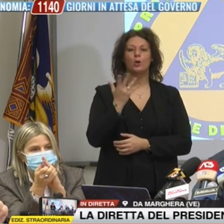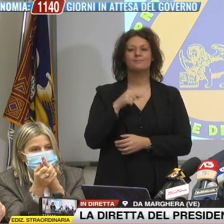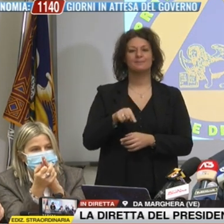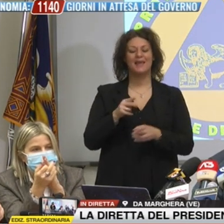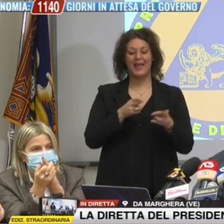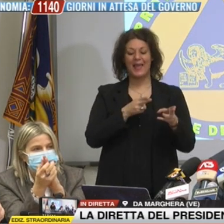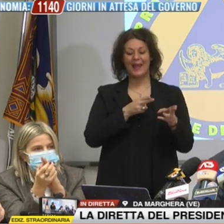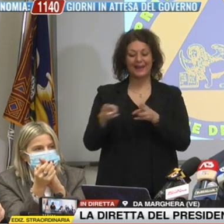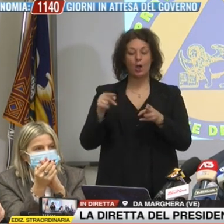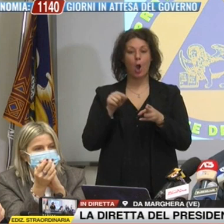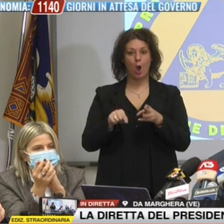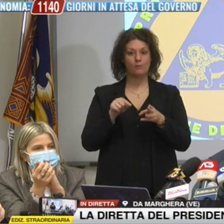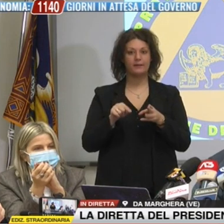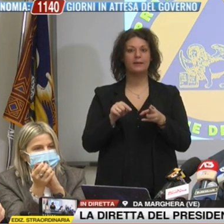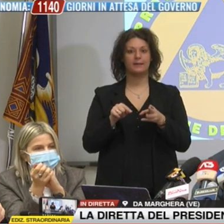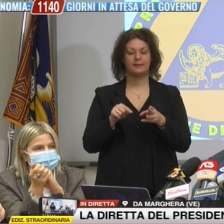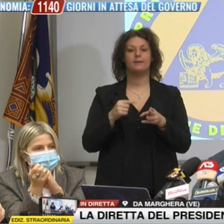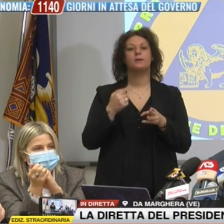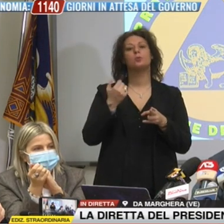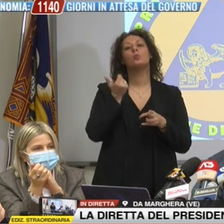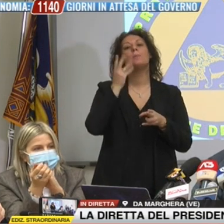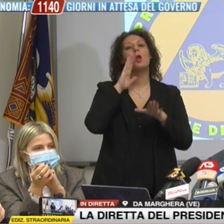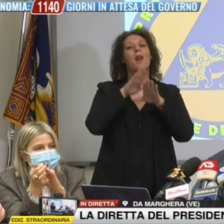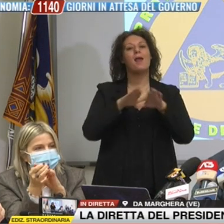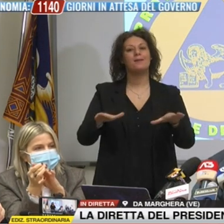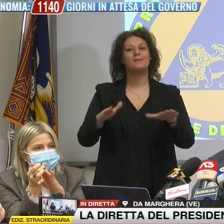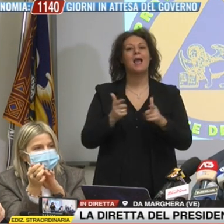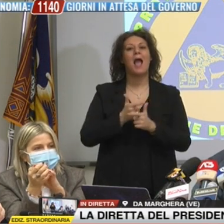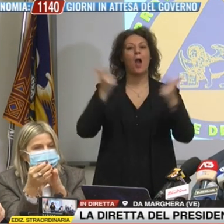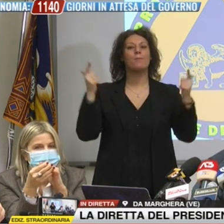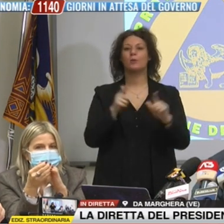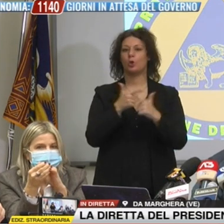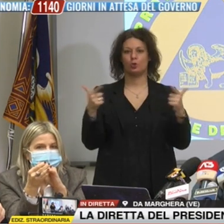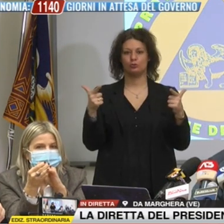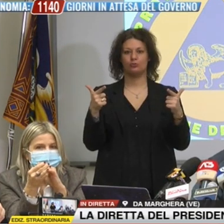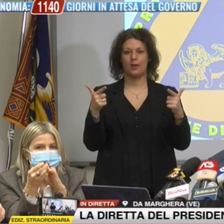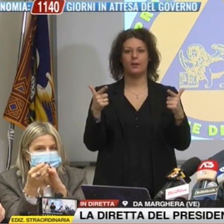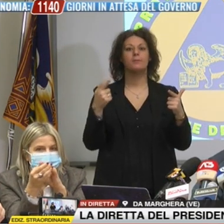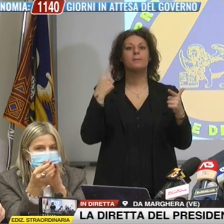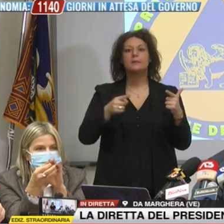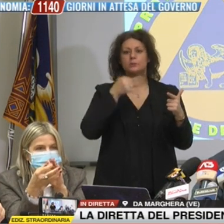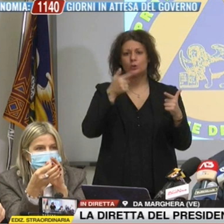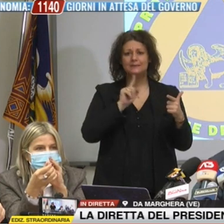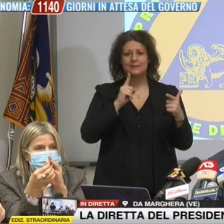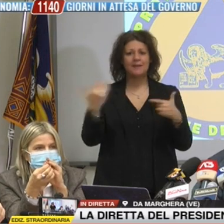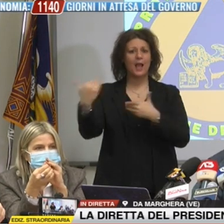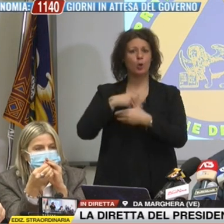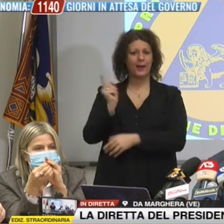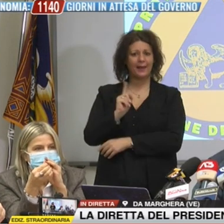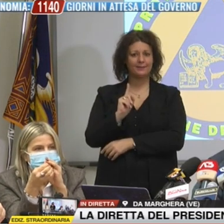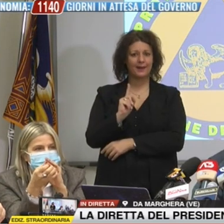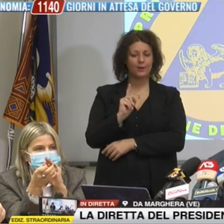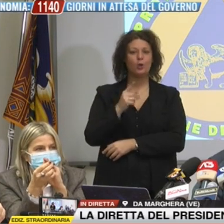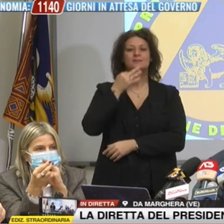aumentino in termini assoluti, cioè in termini di letti occupati, sì, non vuol dire che non stanno aumentando le persone che vanno in ospedale. Questo è